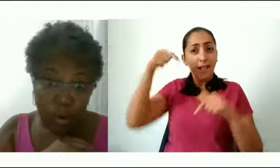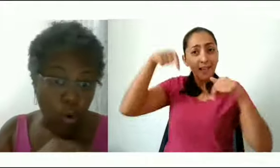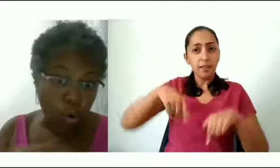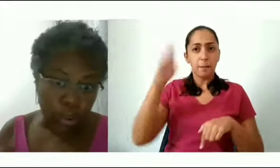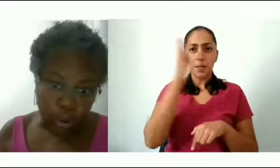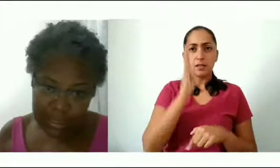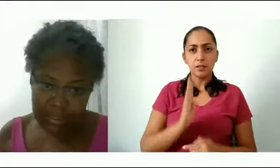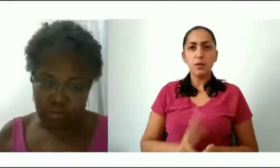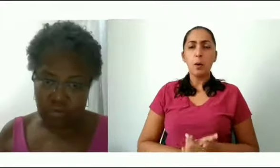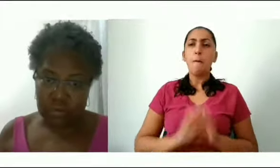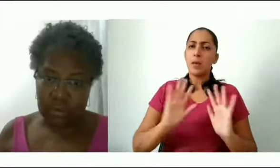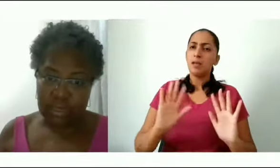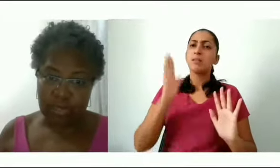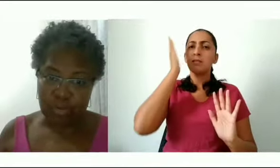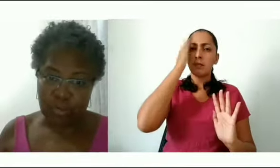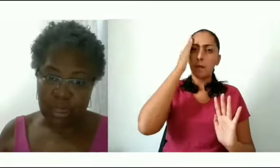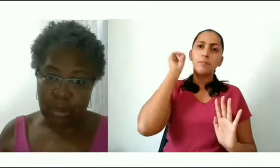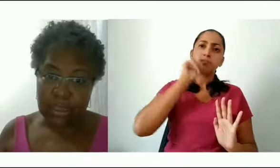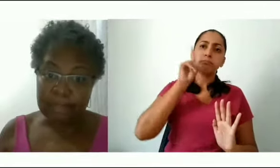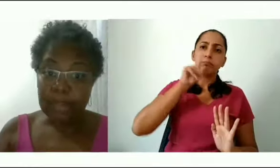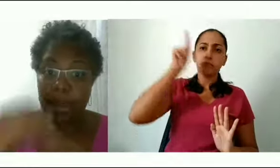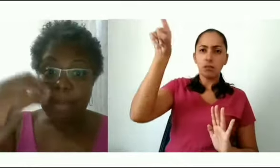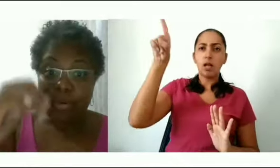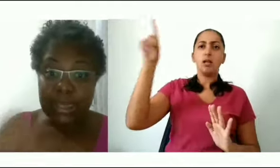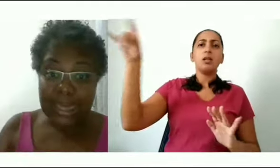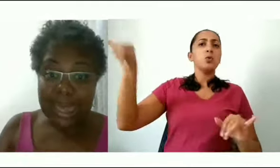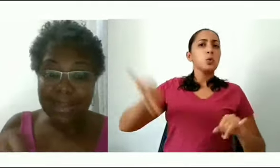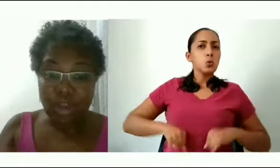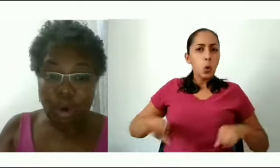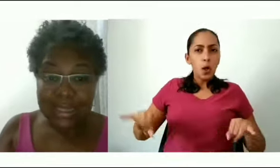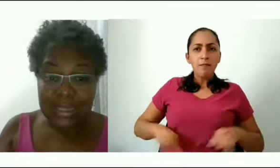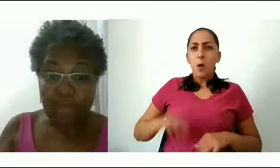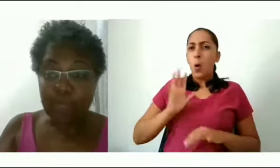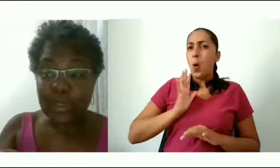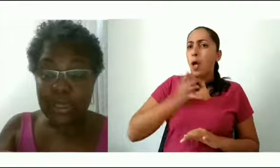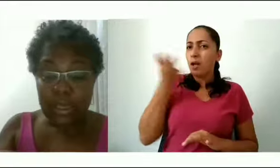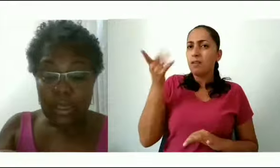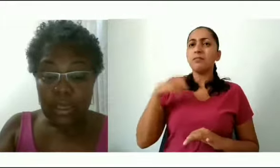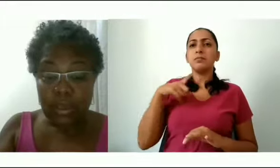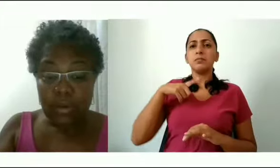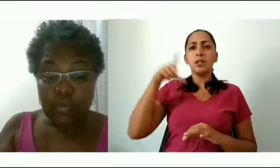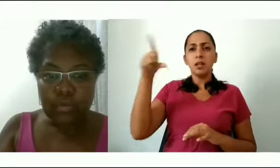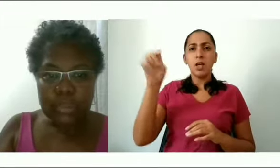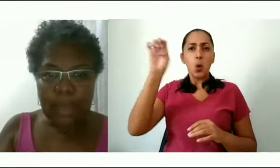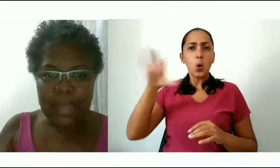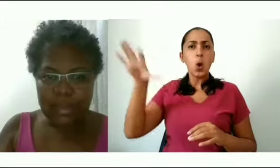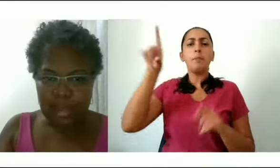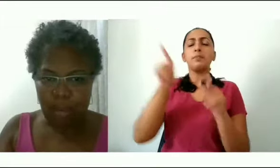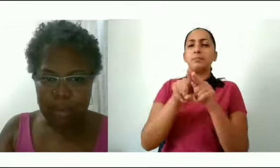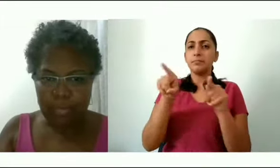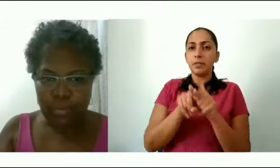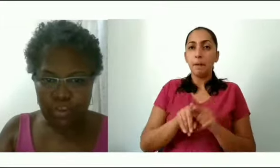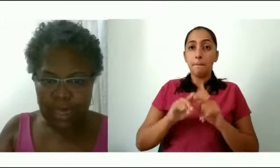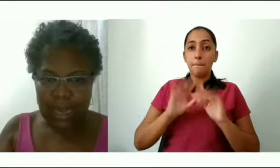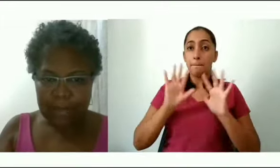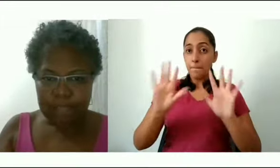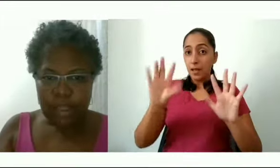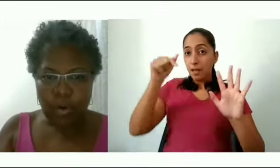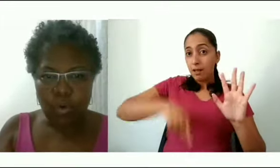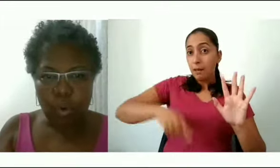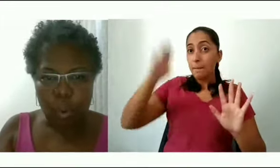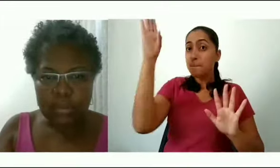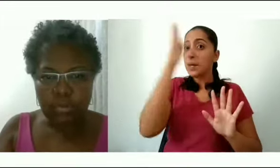coisas também horrorosas na gripe espanhola. Porém, a nossa foi fundamental para